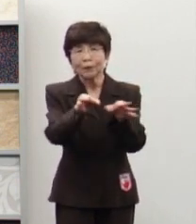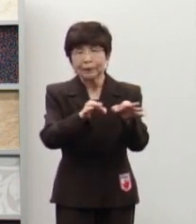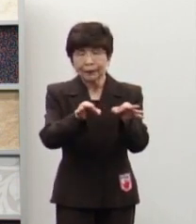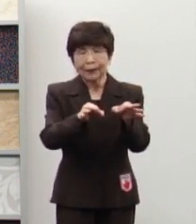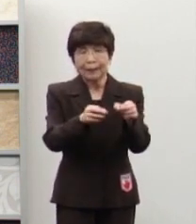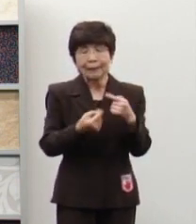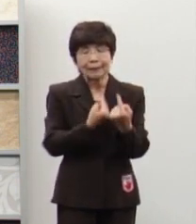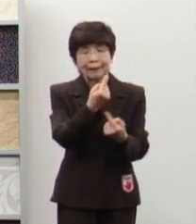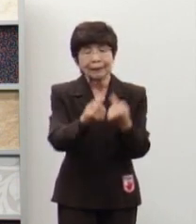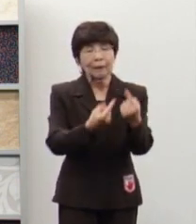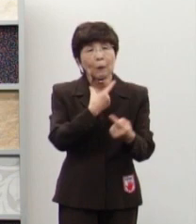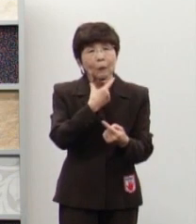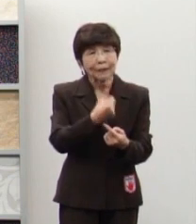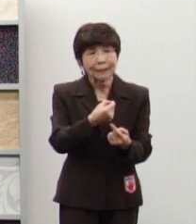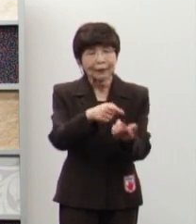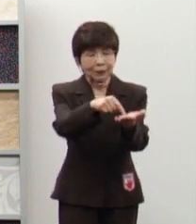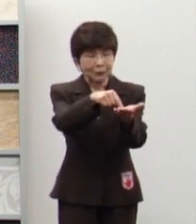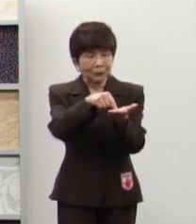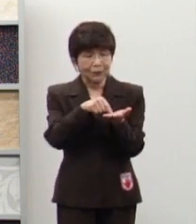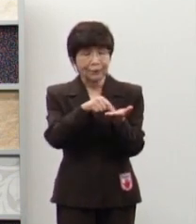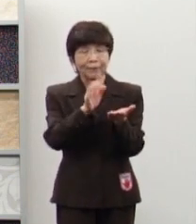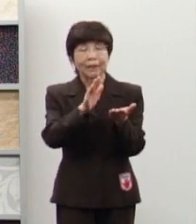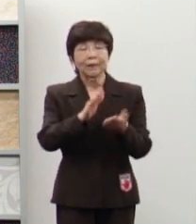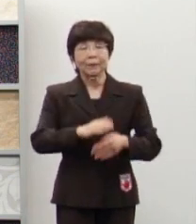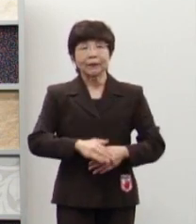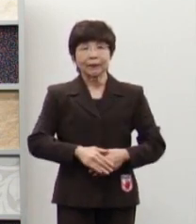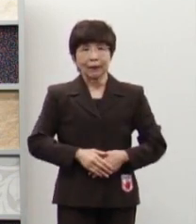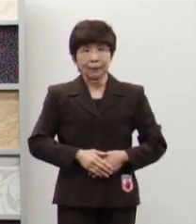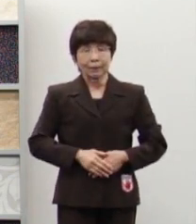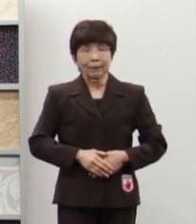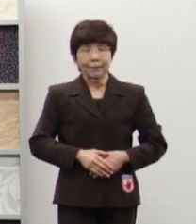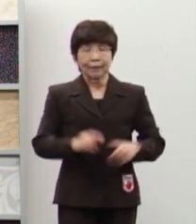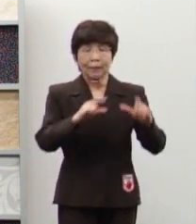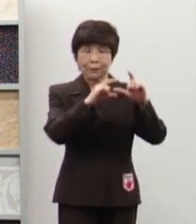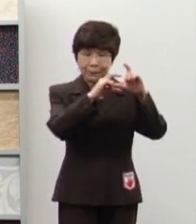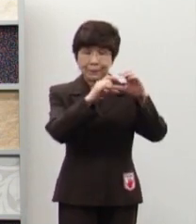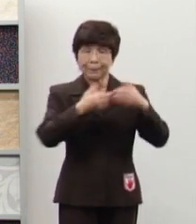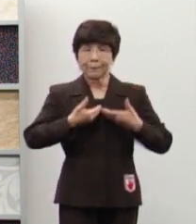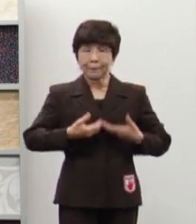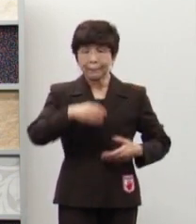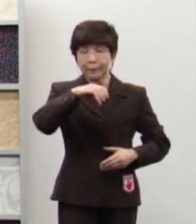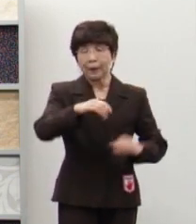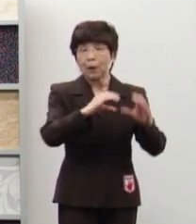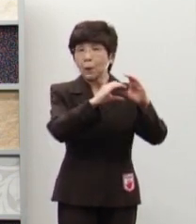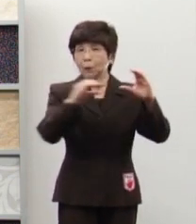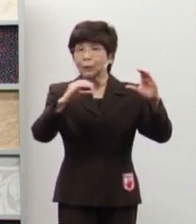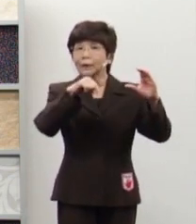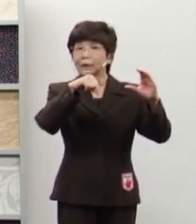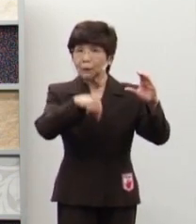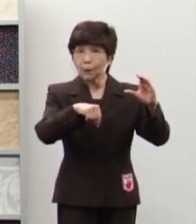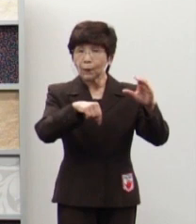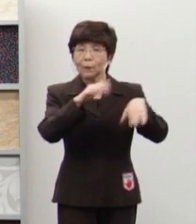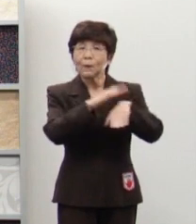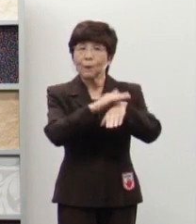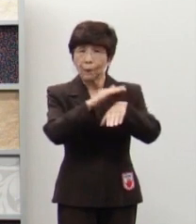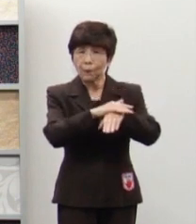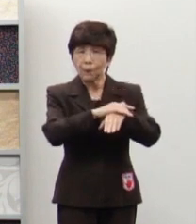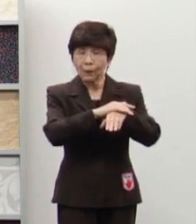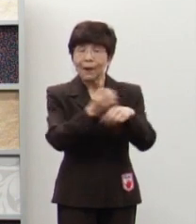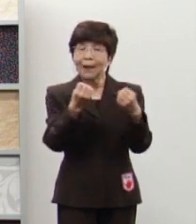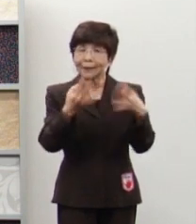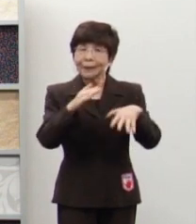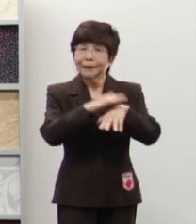こうした切実な声も踏まえましてグリーンゾーン認証制度について新たな取り組みを3点追加いたします